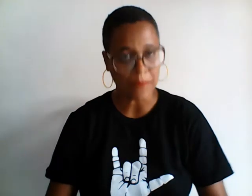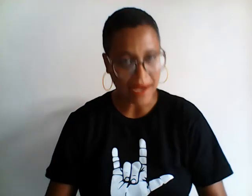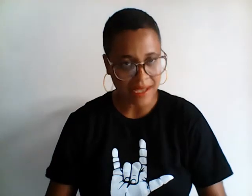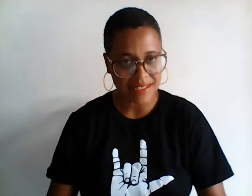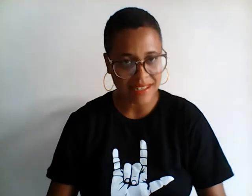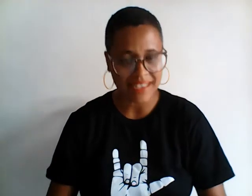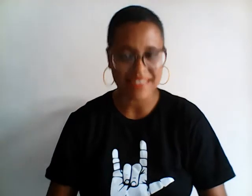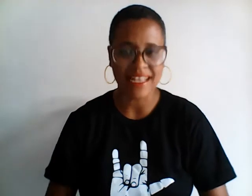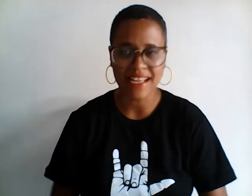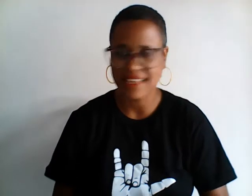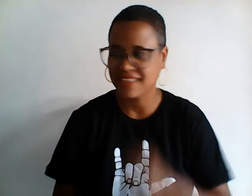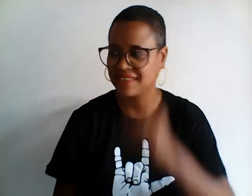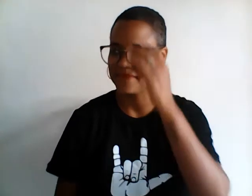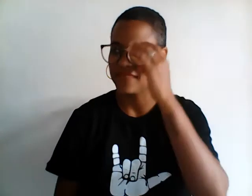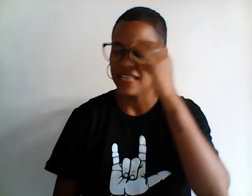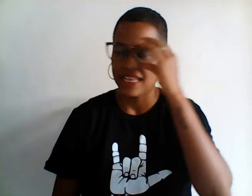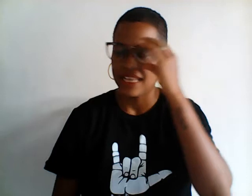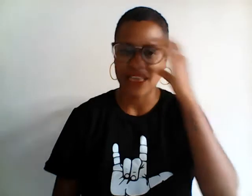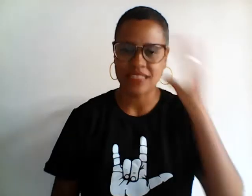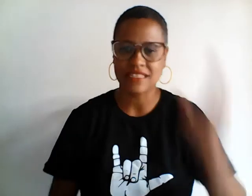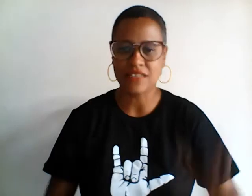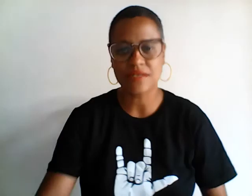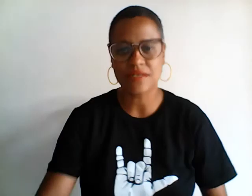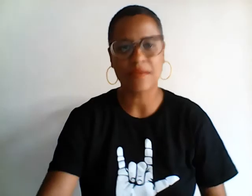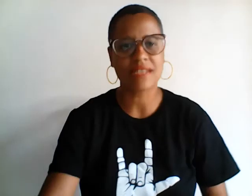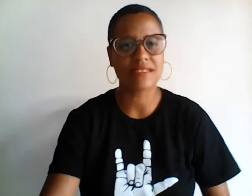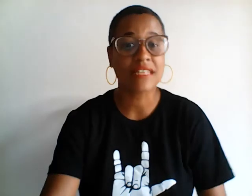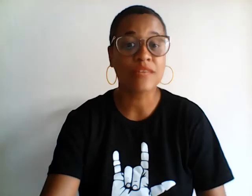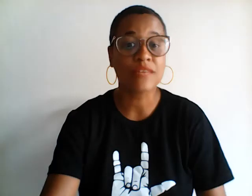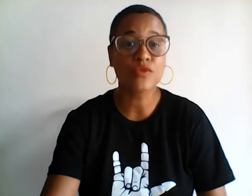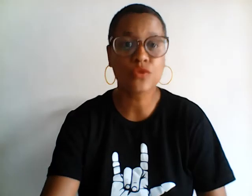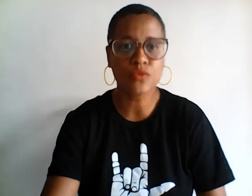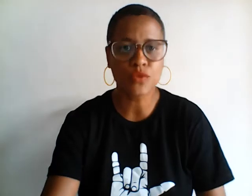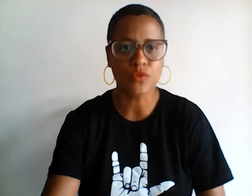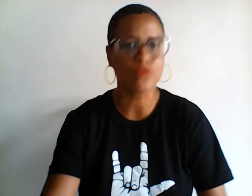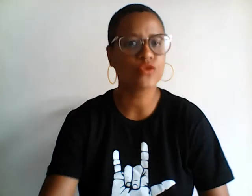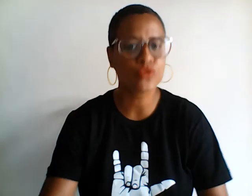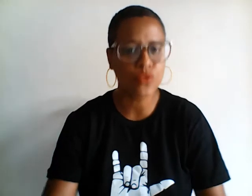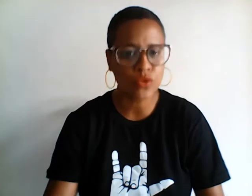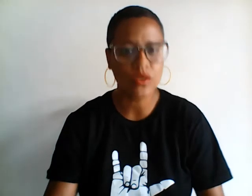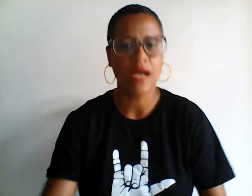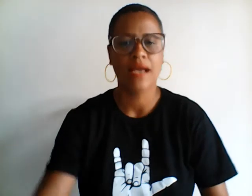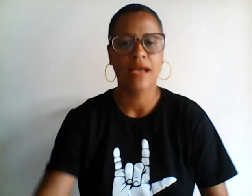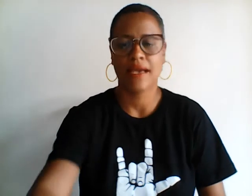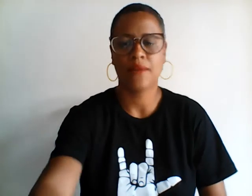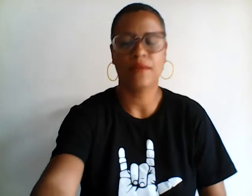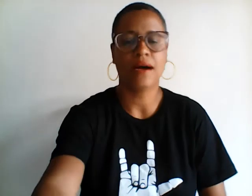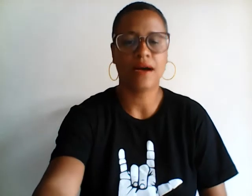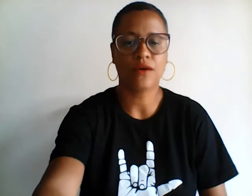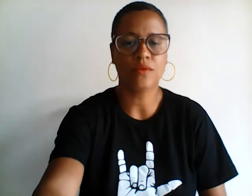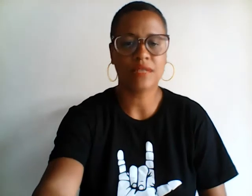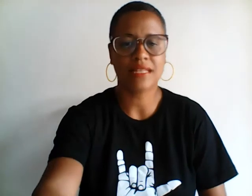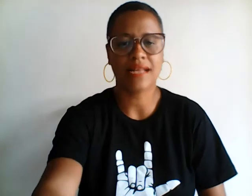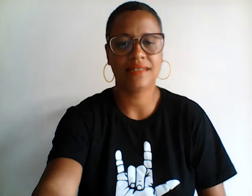apaga essa ideia, tá? A gente não usa mais esse termo surdo-mudo. Surdo é a comunidade,